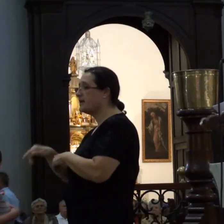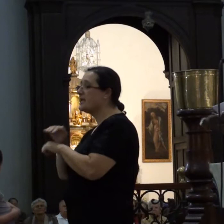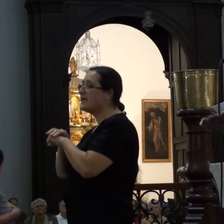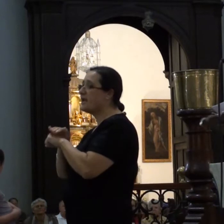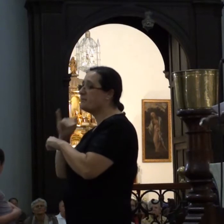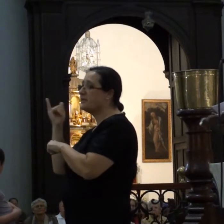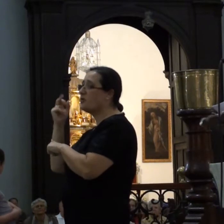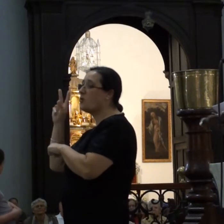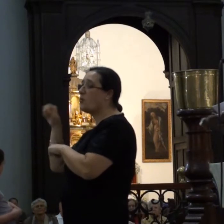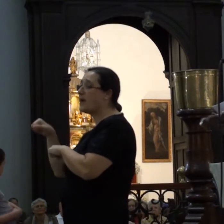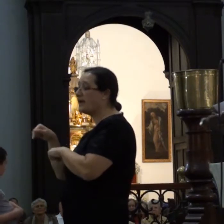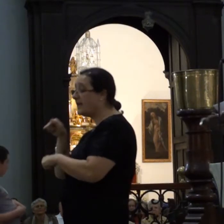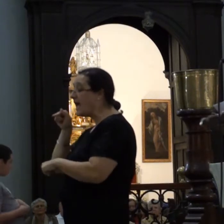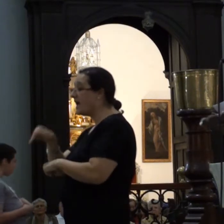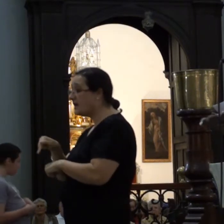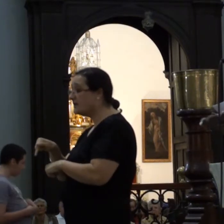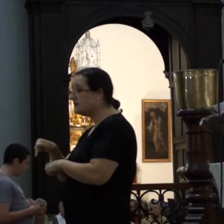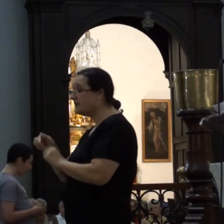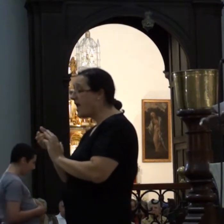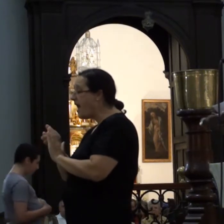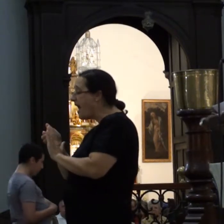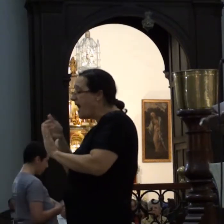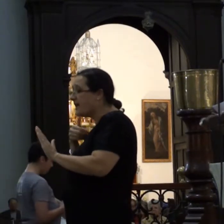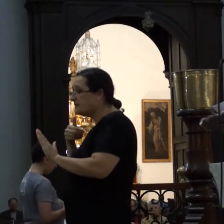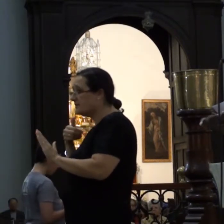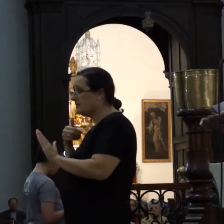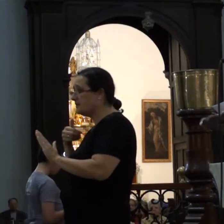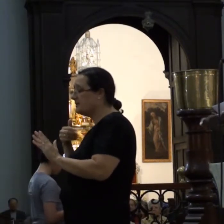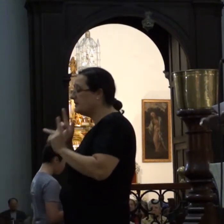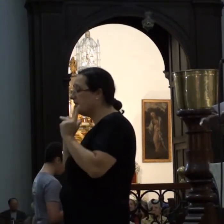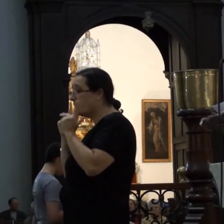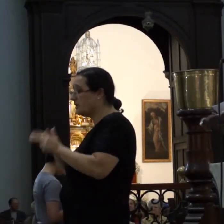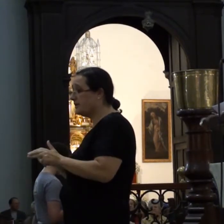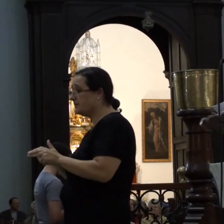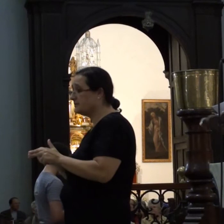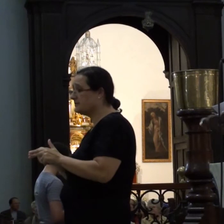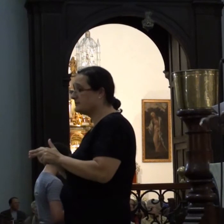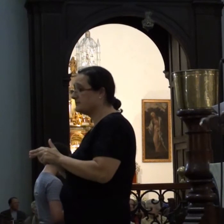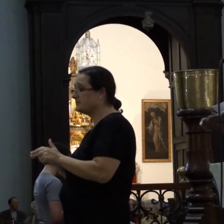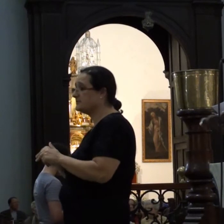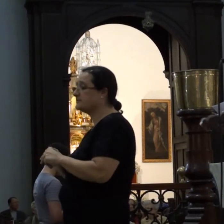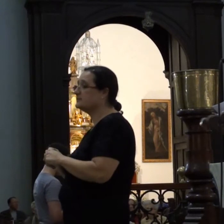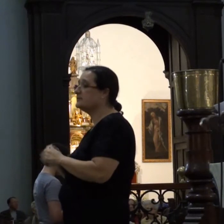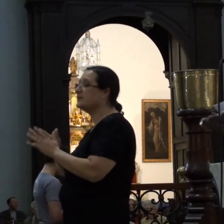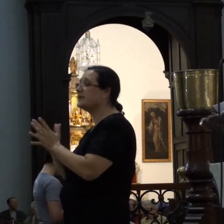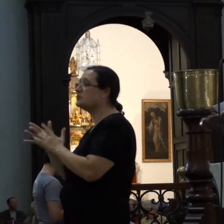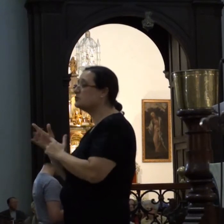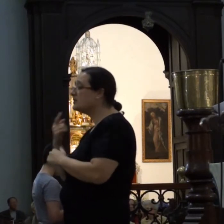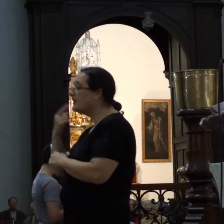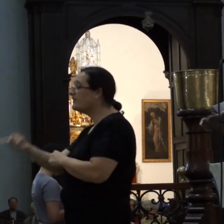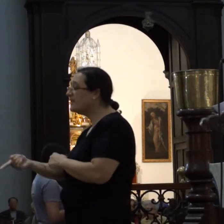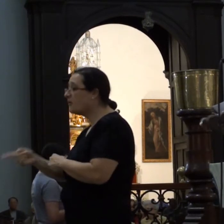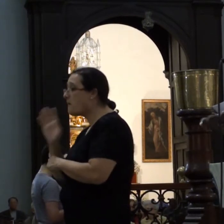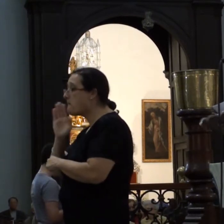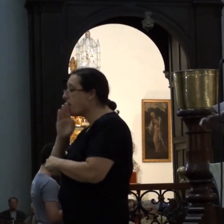en ese crucial instante antes de dar por consumada la obra que el padre le había encargado Jesús le dijo